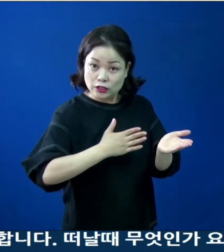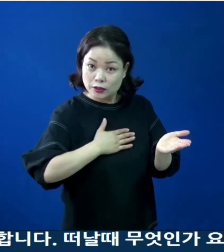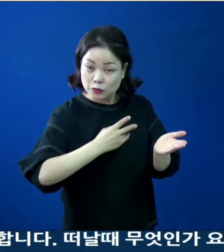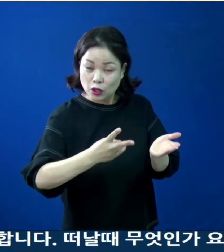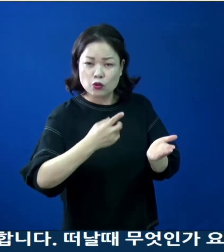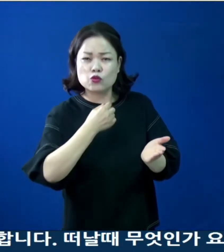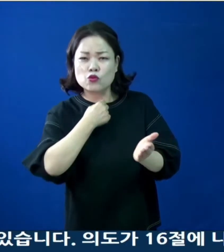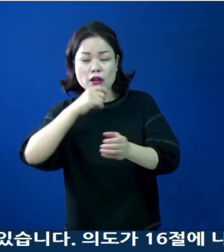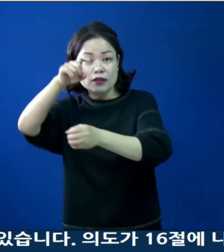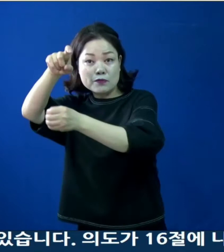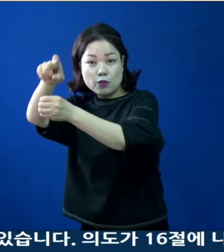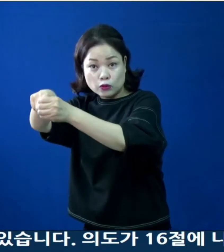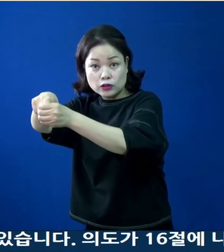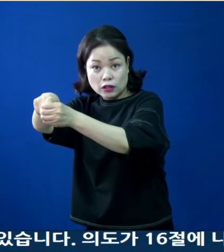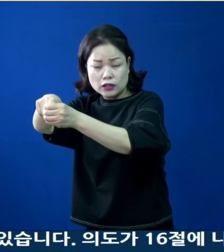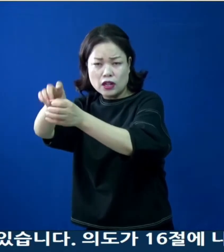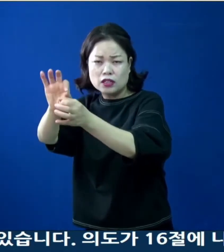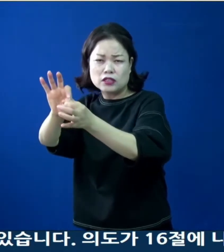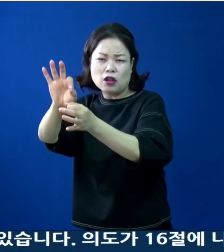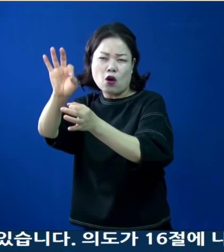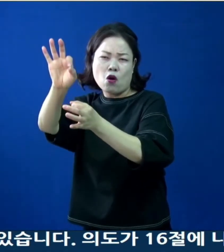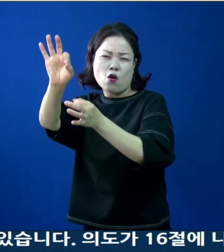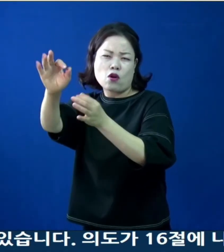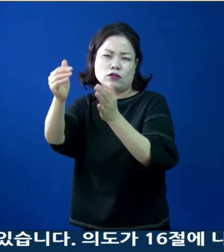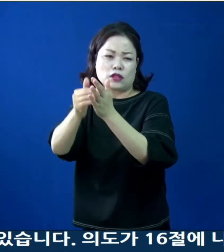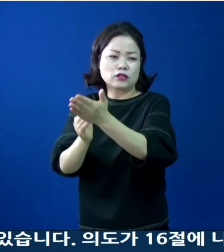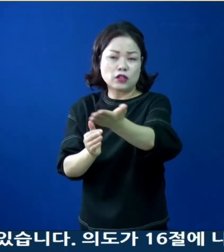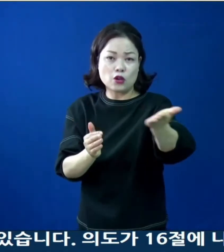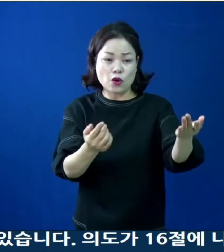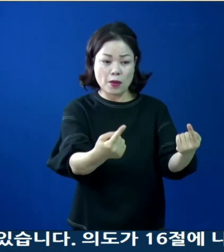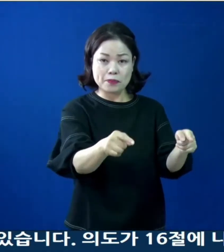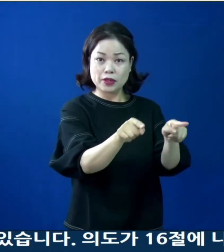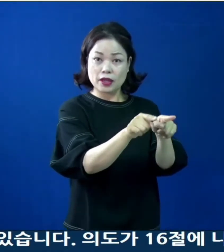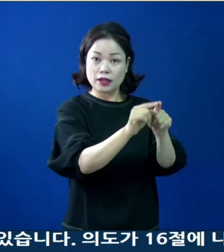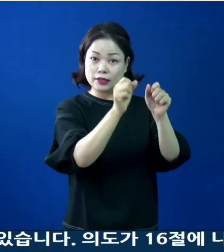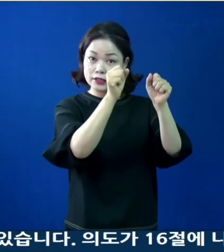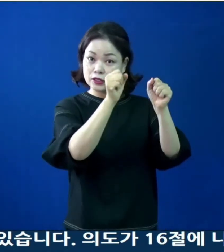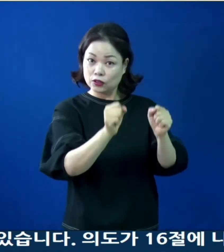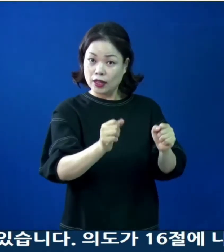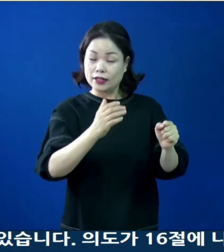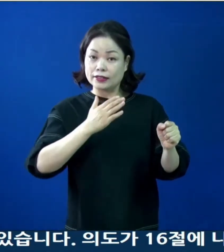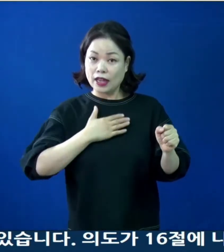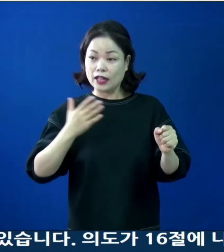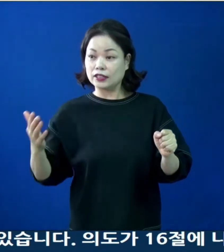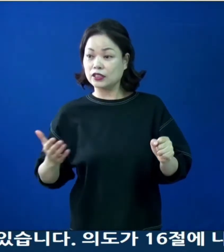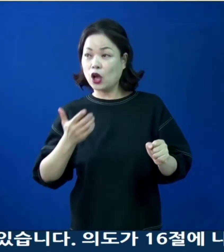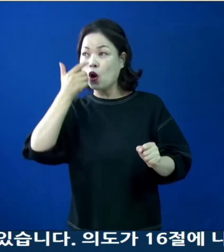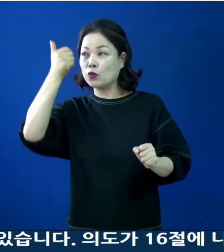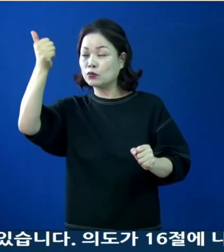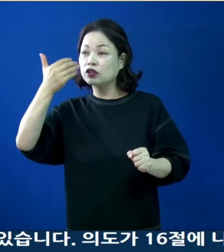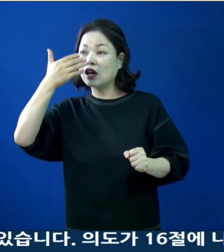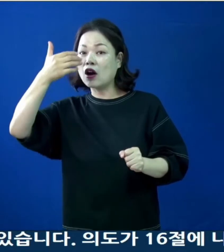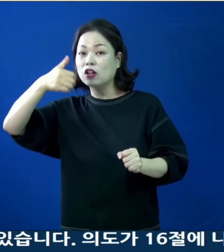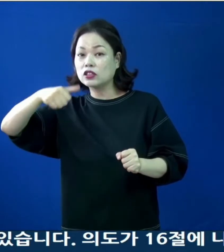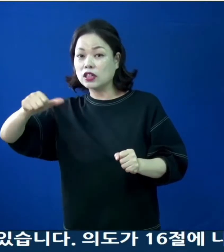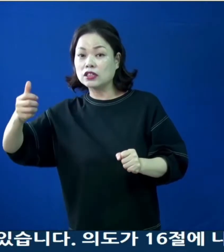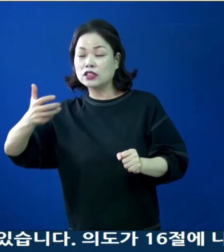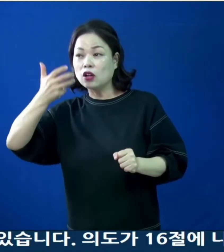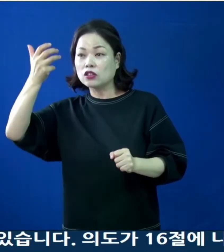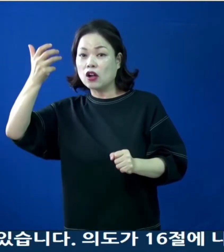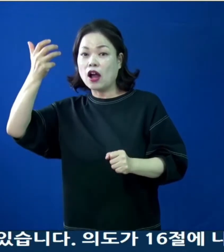그것을 구하는 목적이 영원토록 너희와 함께 있게 하려고 내가 성부 하나님께 성령